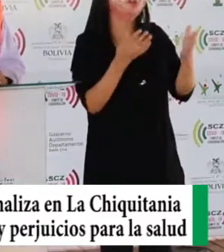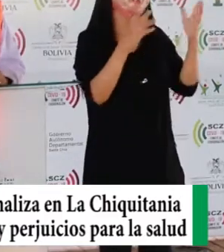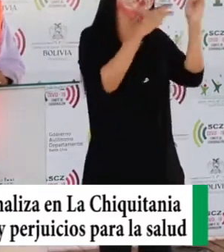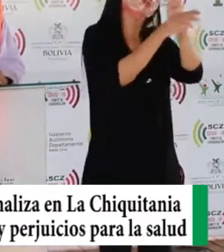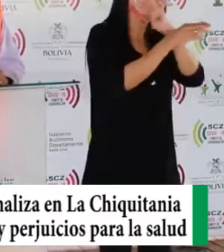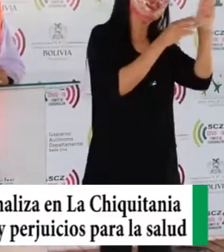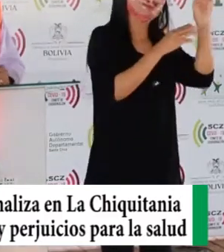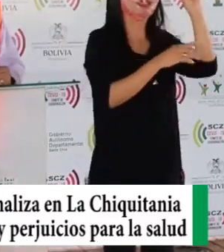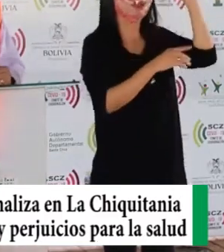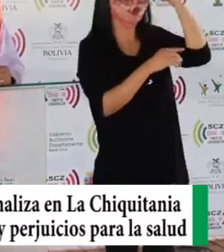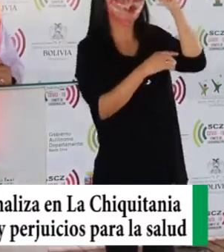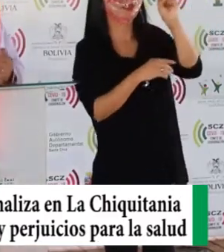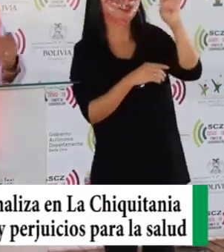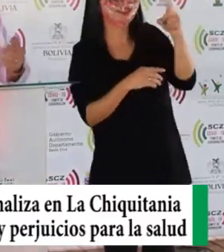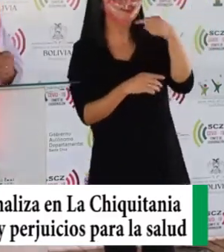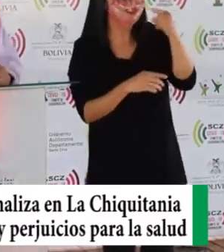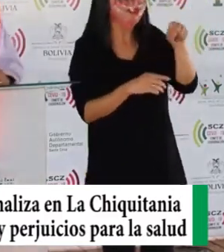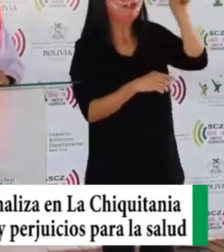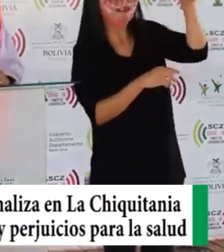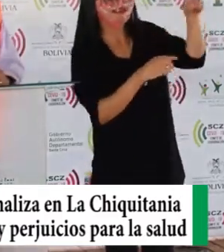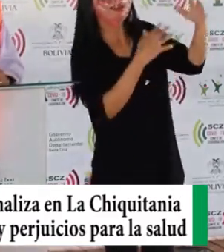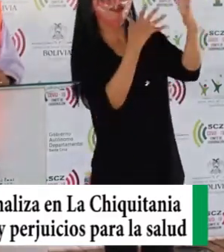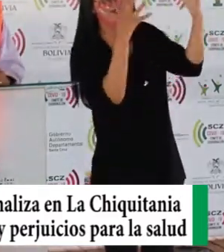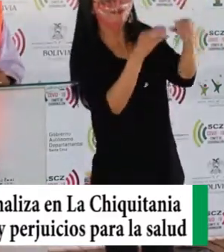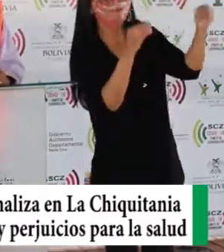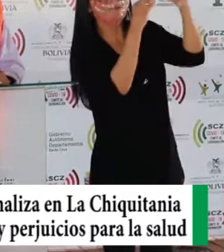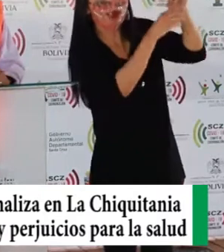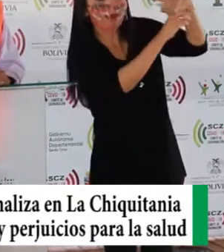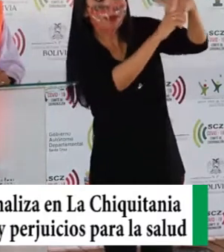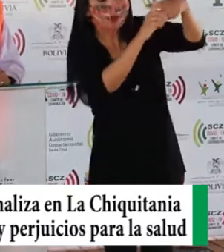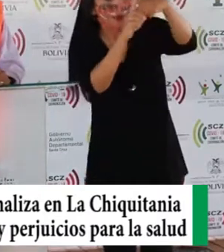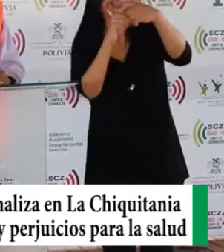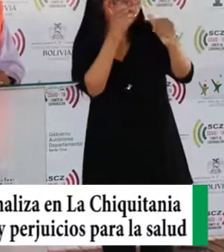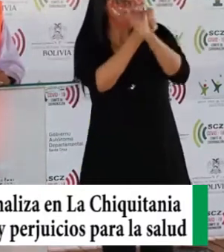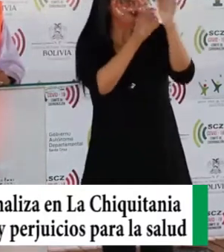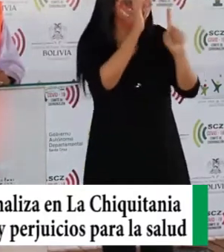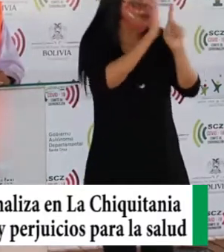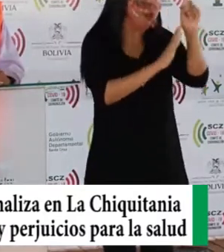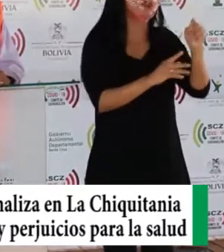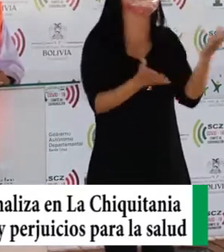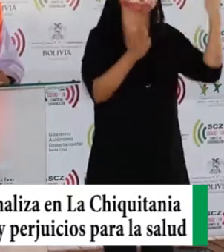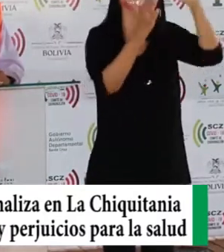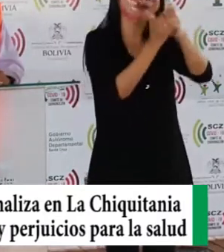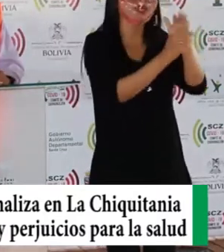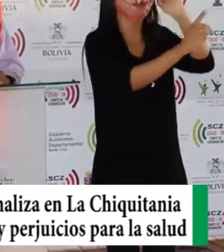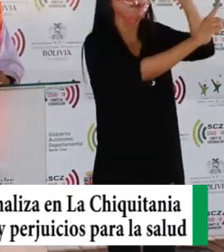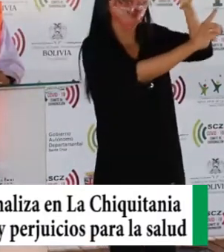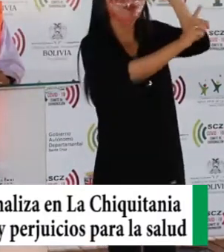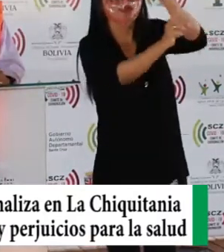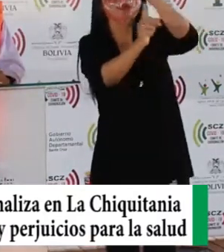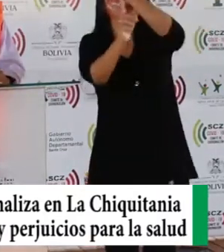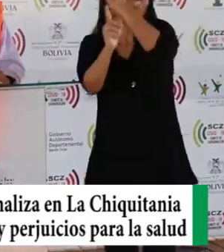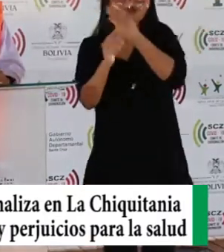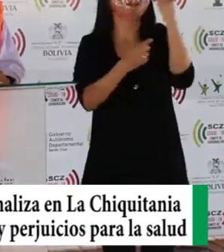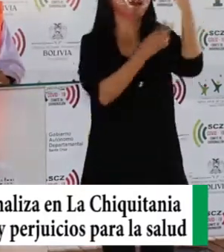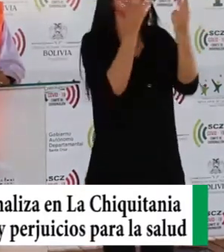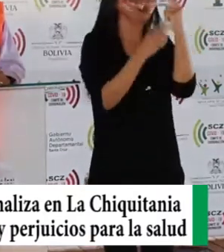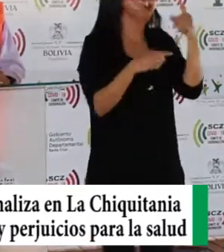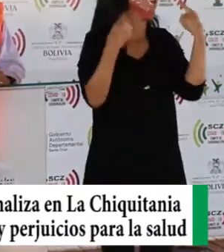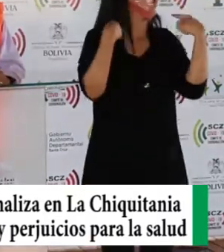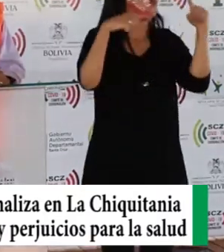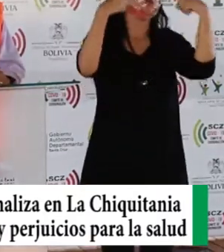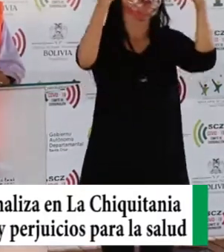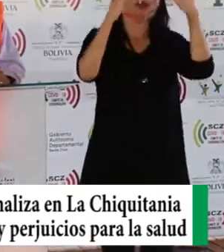del Ministerio como del CEDES, nos dé que realmente sean municipios de riesgo alto. Vamos a seguir trabajando, ha sido un éxito esto de las